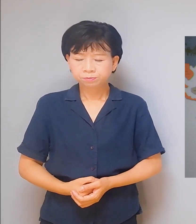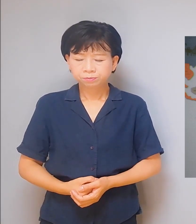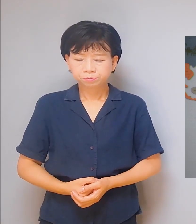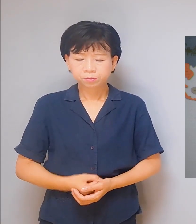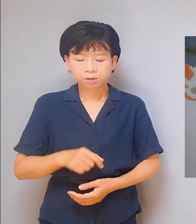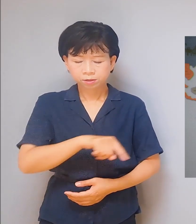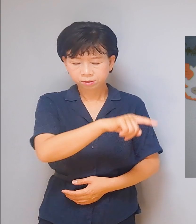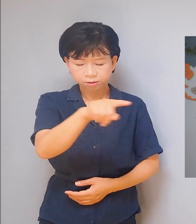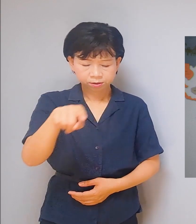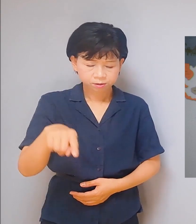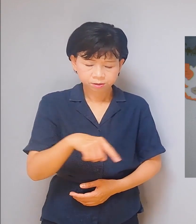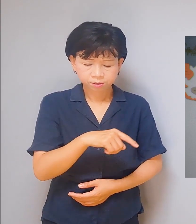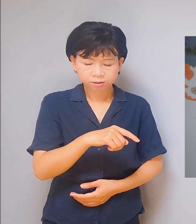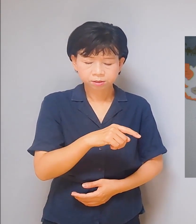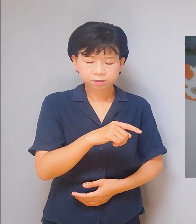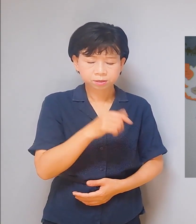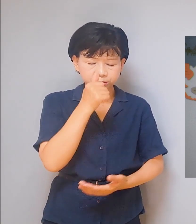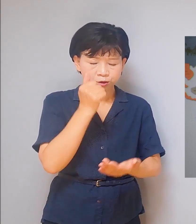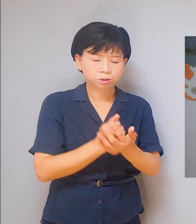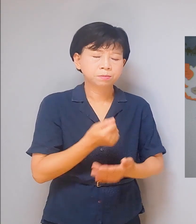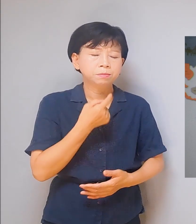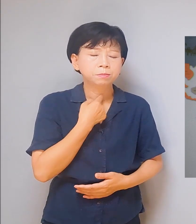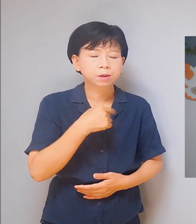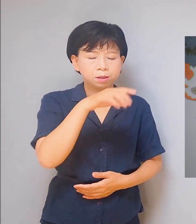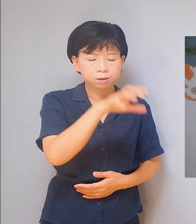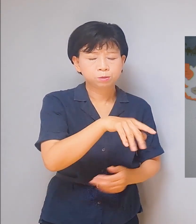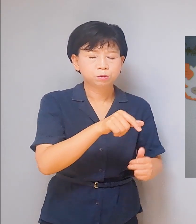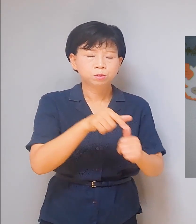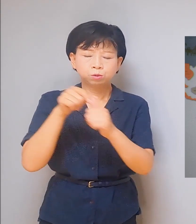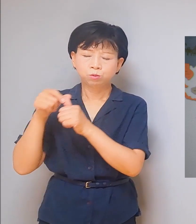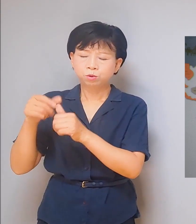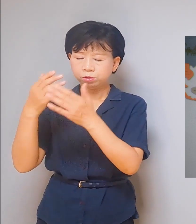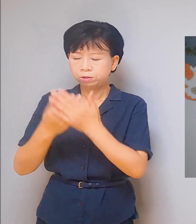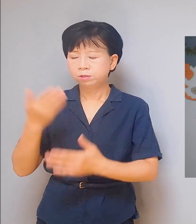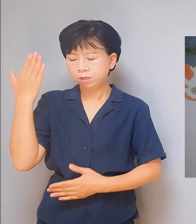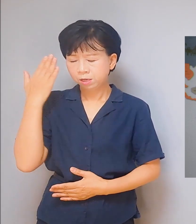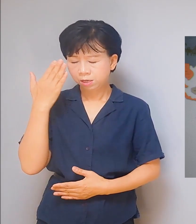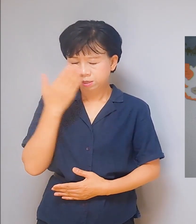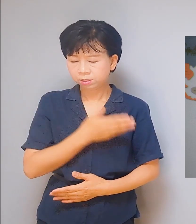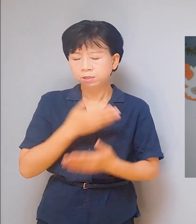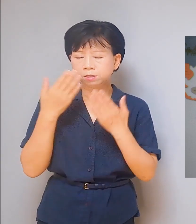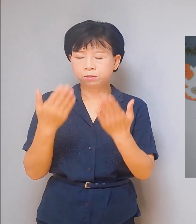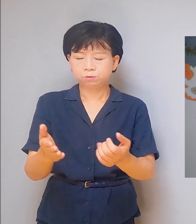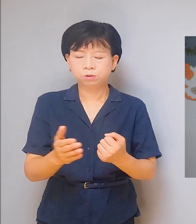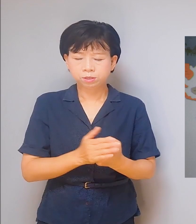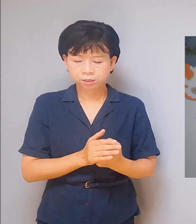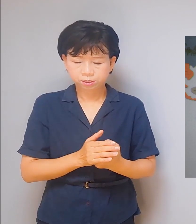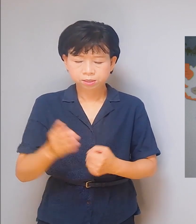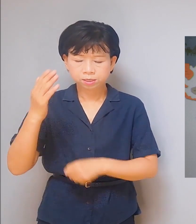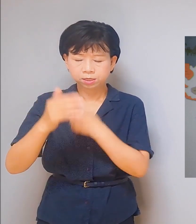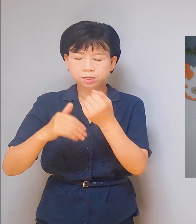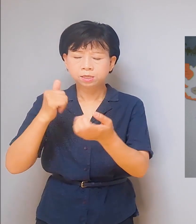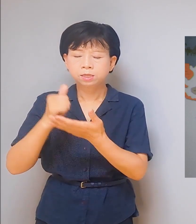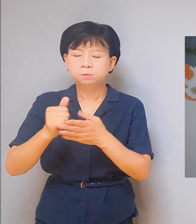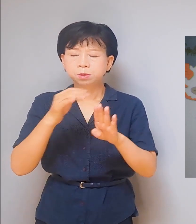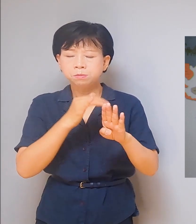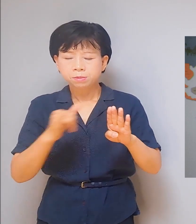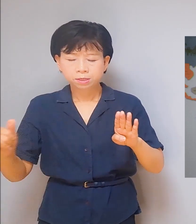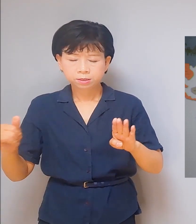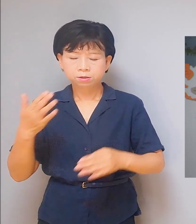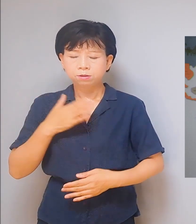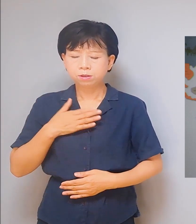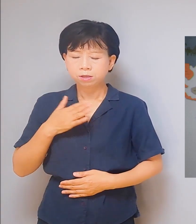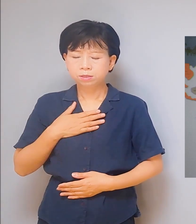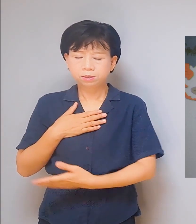내가 그들을 그 범죄한 모든 처소에서 구원하여 정결하게 한즉 그들은 내 백성이 되고 나는